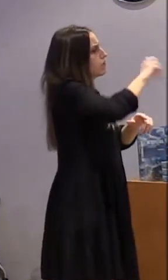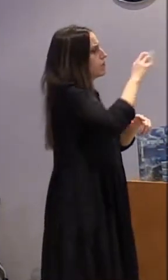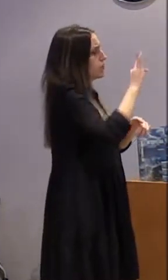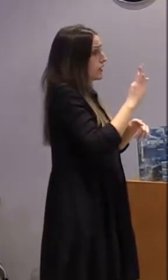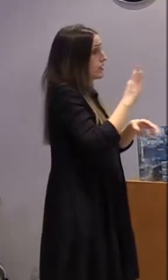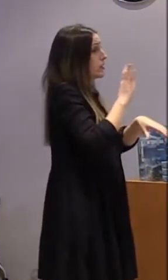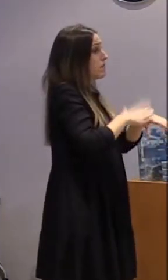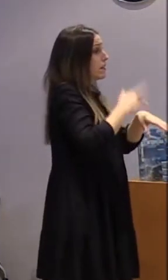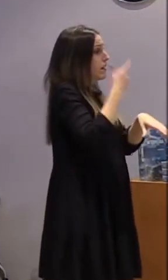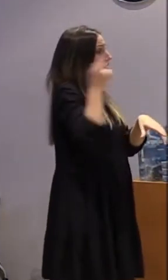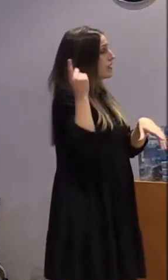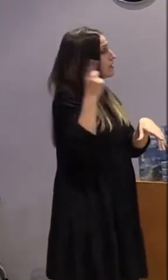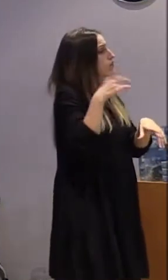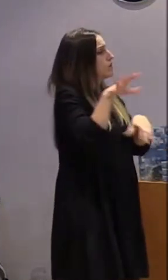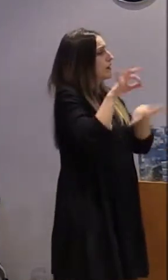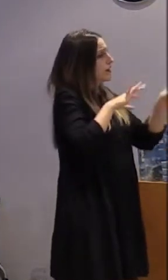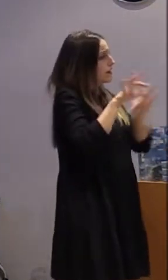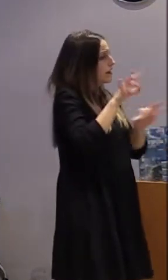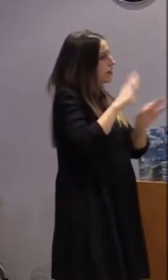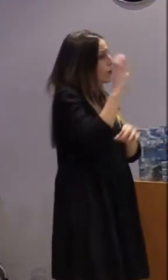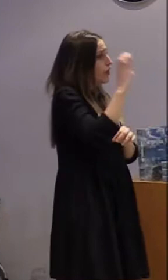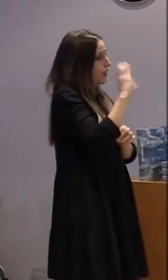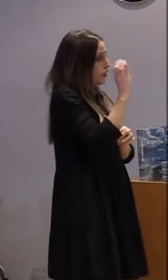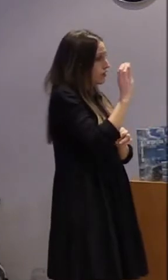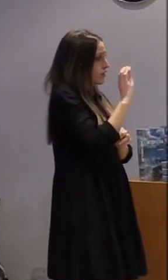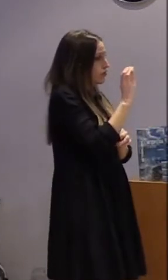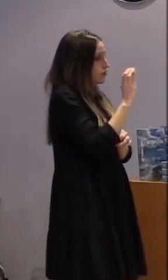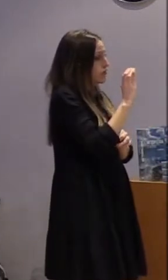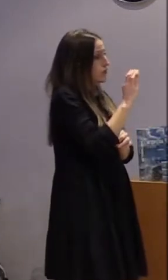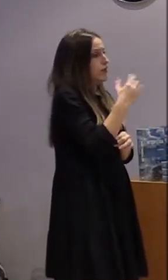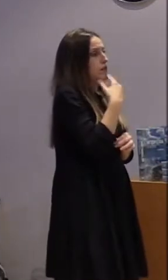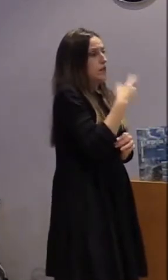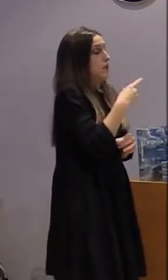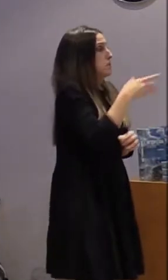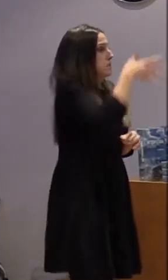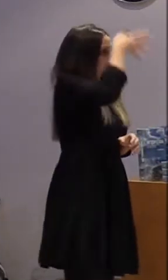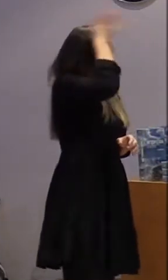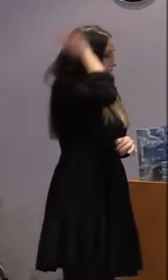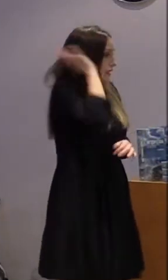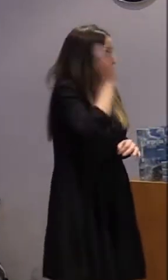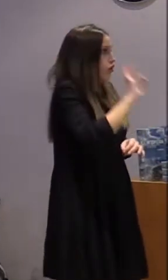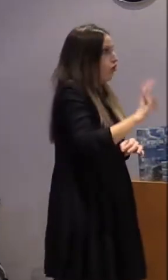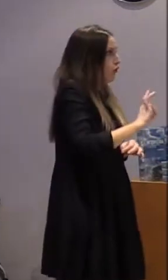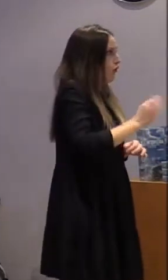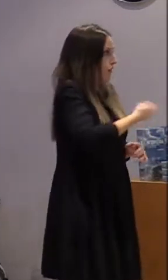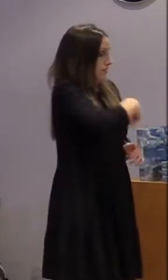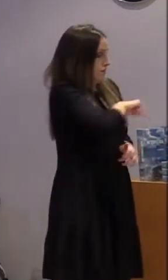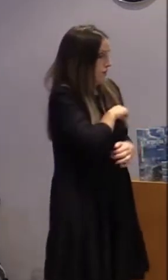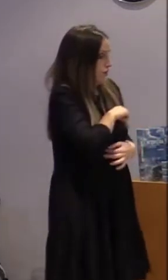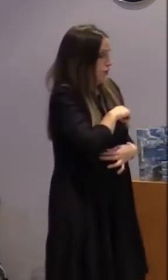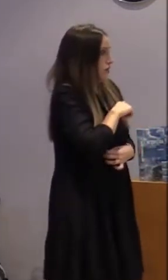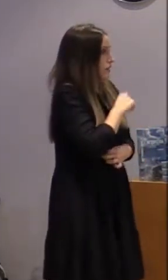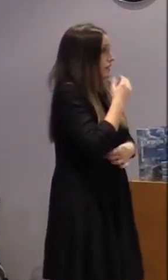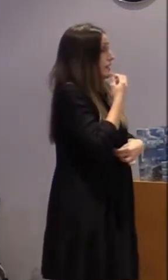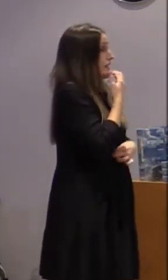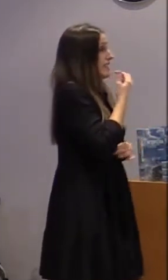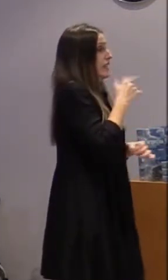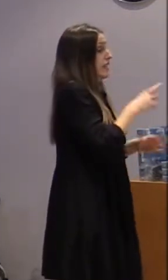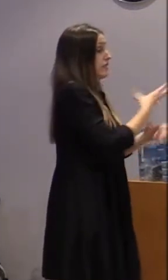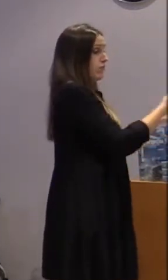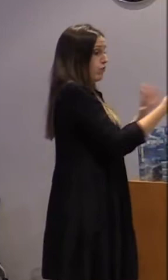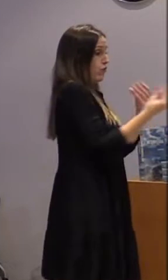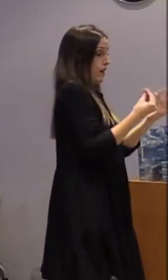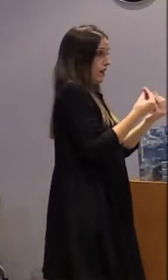Para elegir los cirrostratos, hablaré indistintamente en latín o en castellano. En realidad, si te refieres al plural, tendrías que